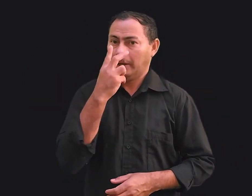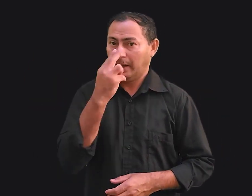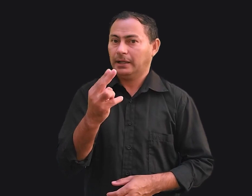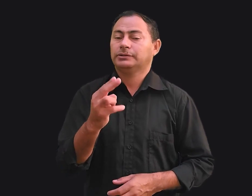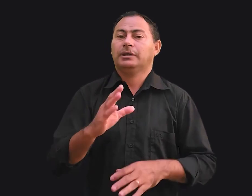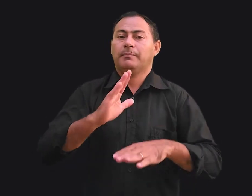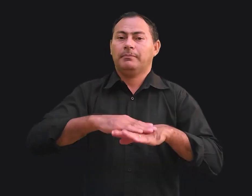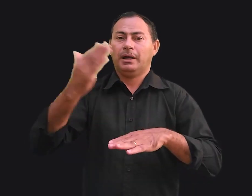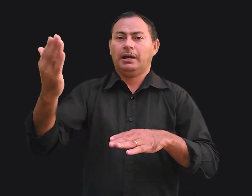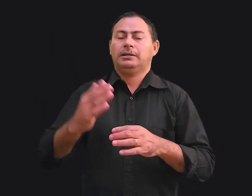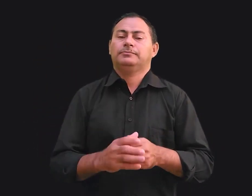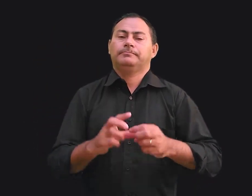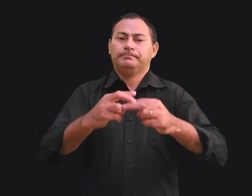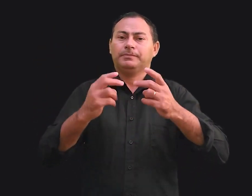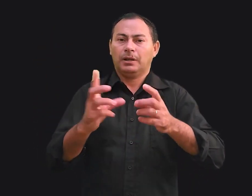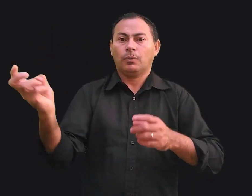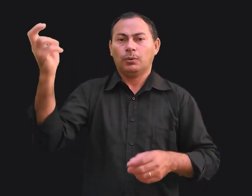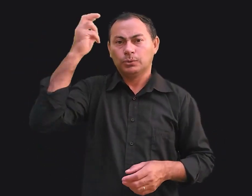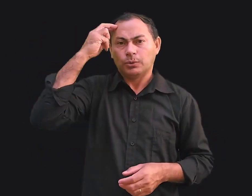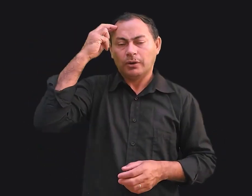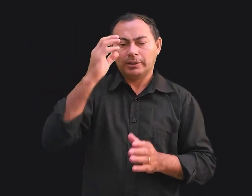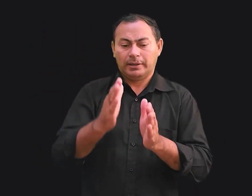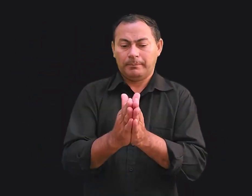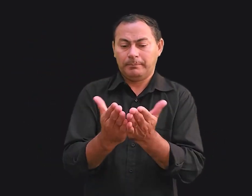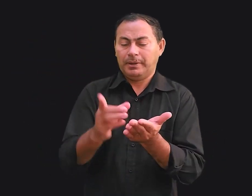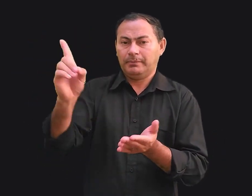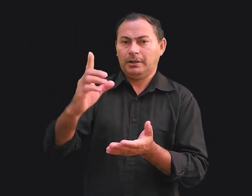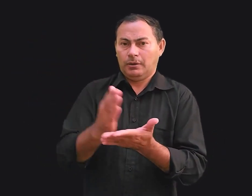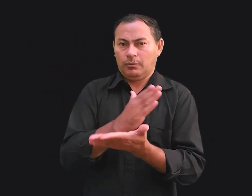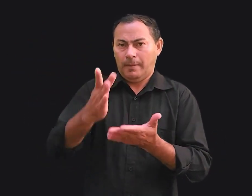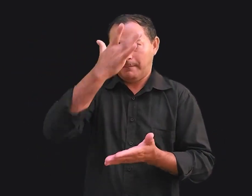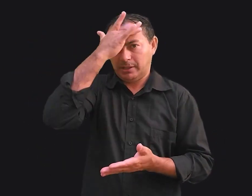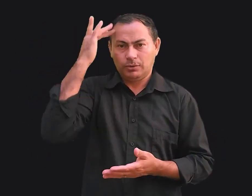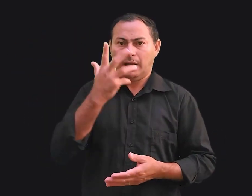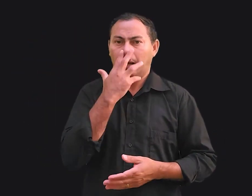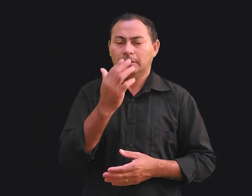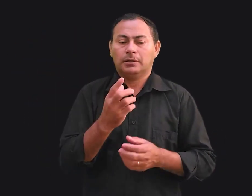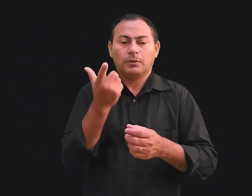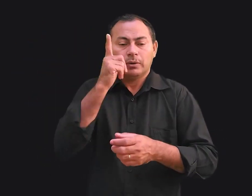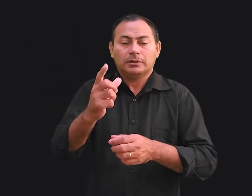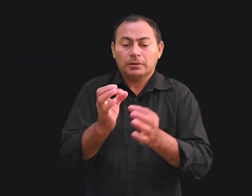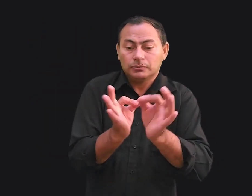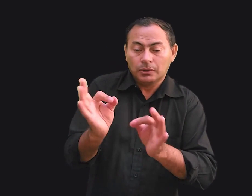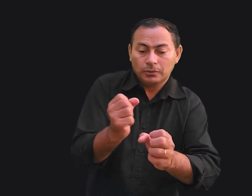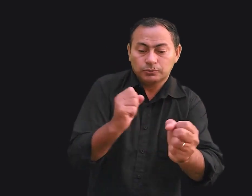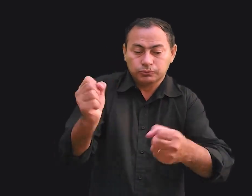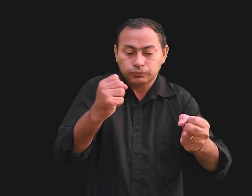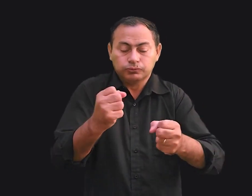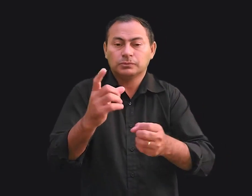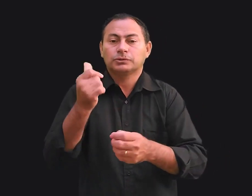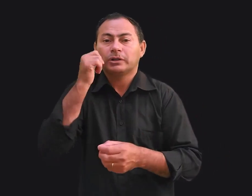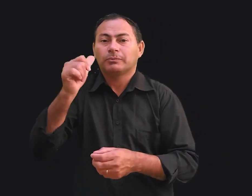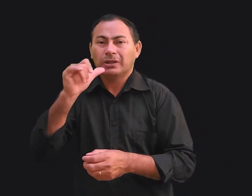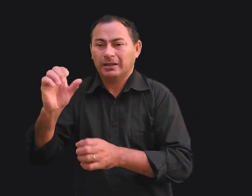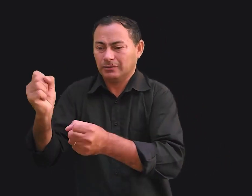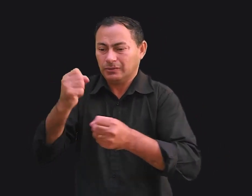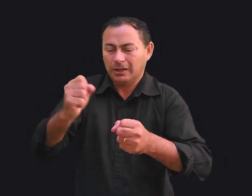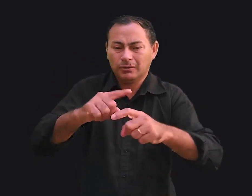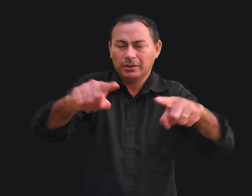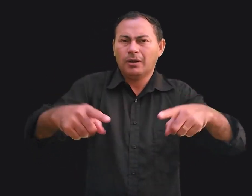acho que isso é mais uma questão cultural do que bíblica. Algumas pessoas acham que arrumar cozinha é coisa só de mulher. Onde está